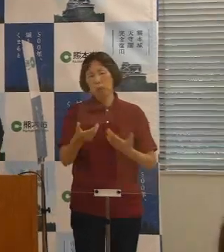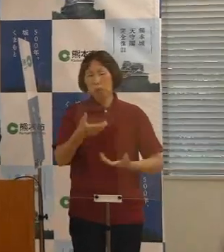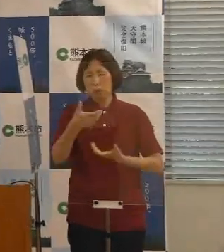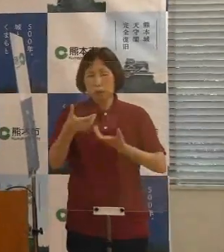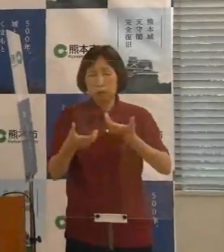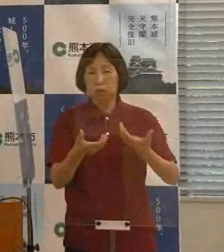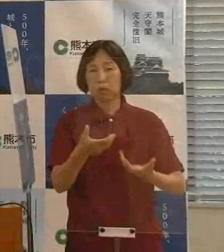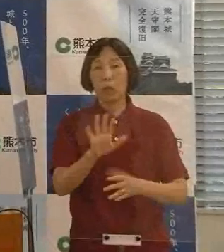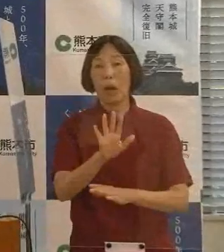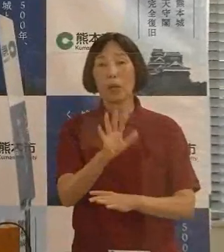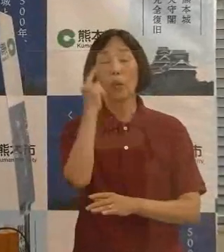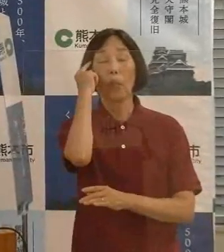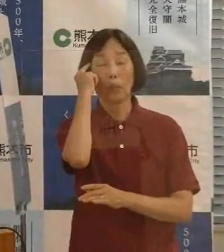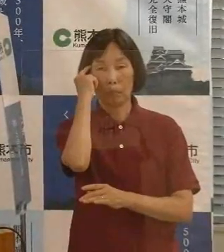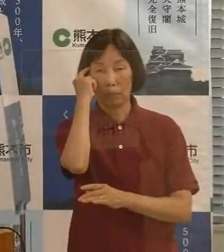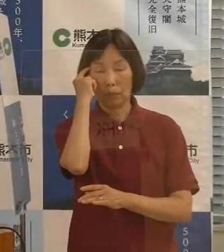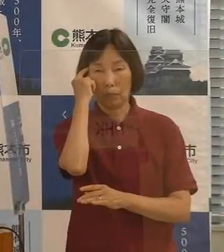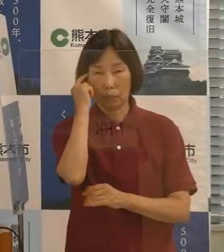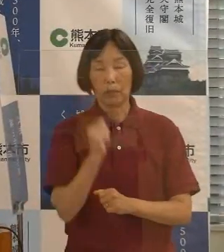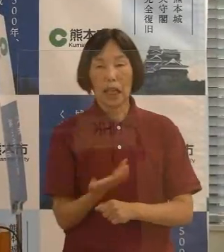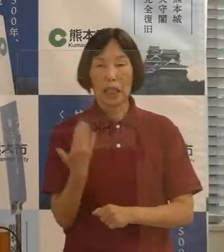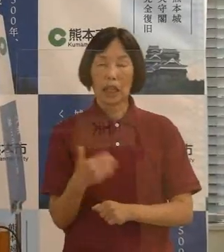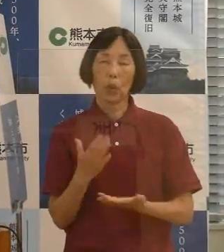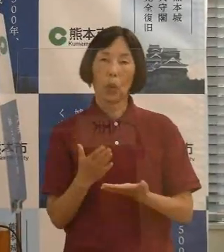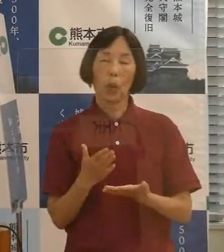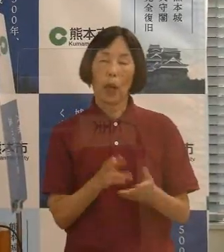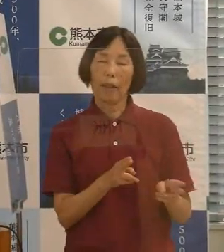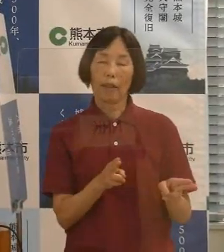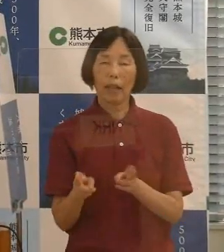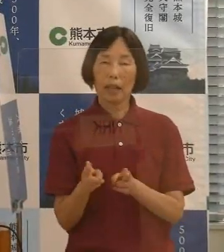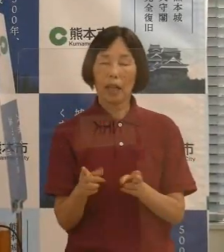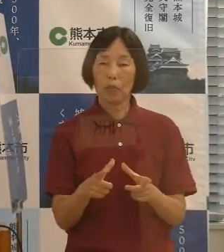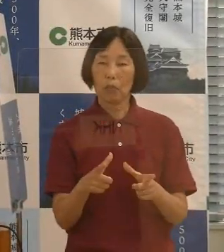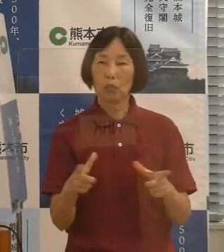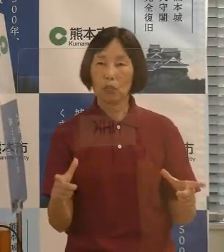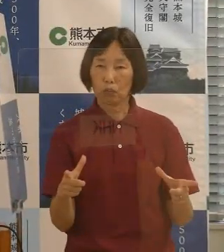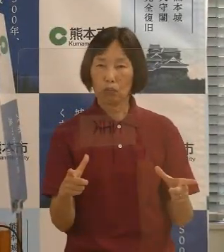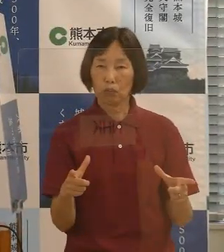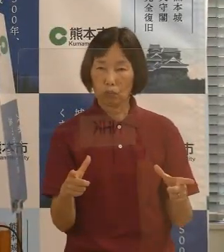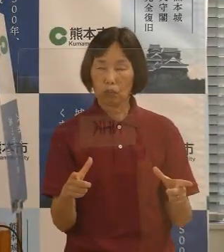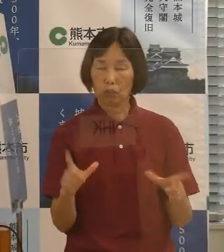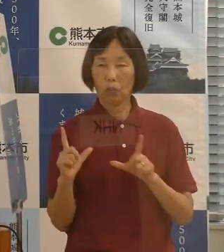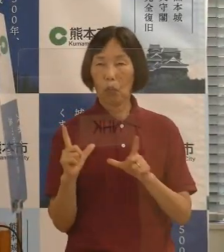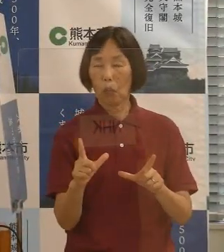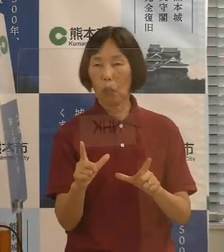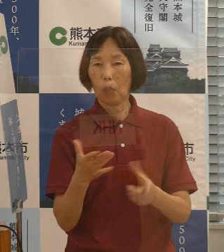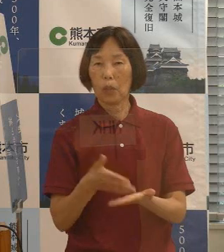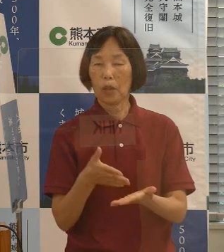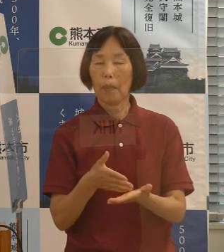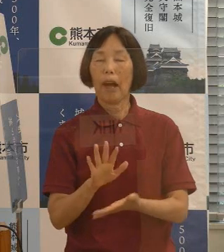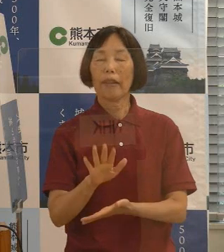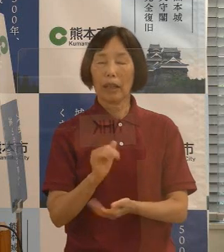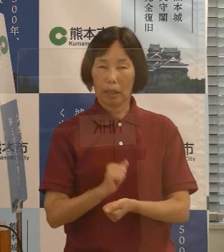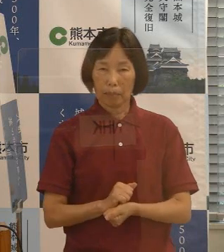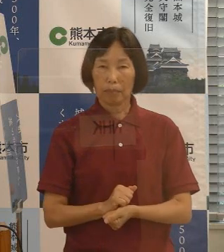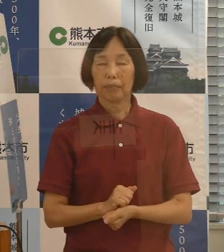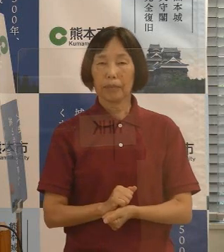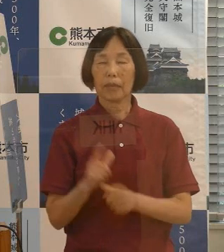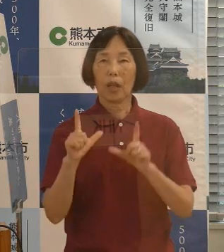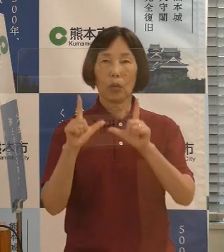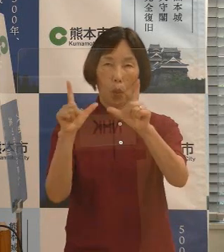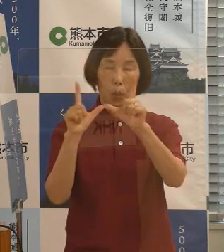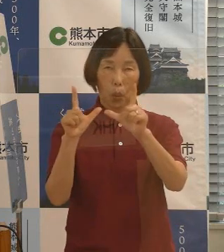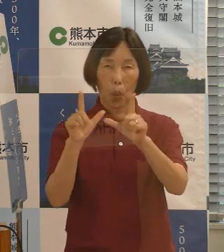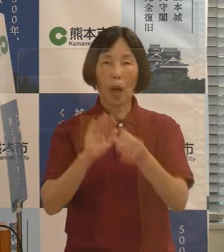きていると思うんですけれども、はい、まあ、先ほど体制の拡充の、報告もあったと思うんですが、まあ、東京都ですとか埼玉